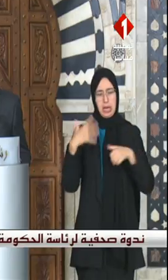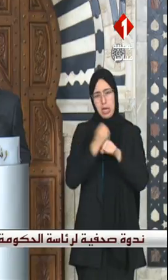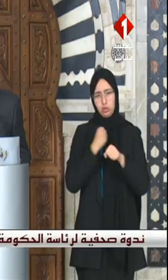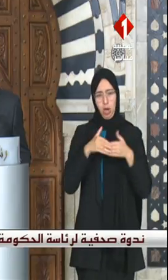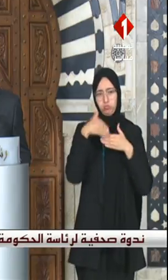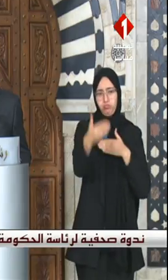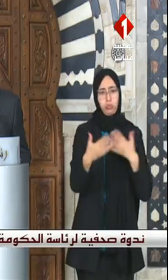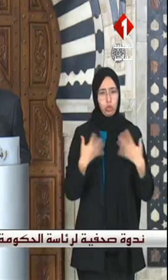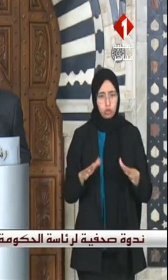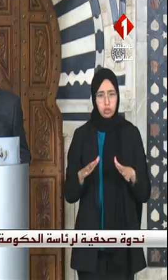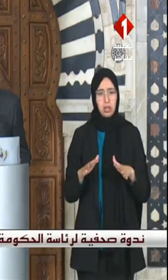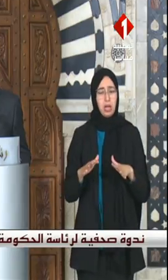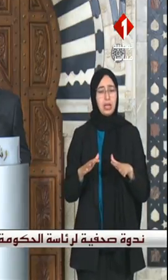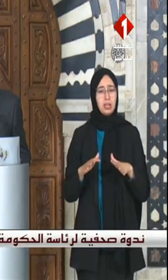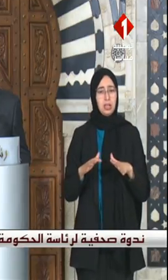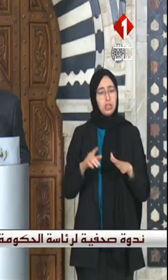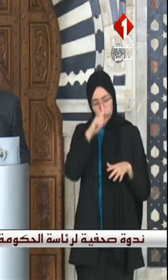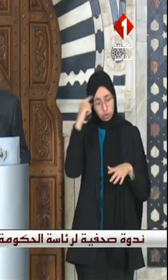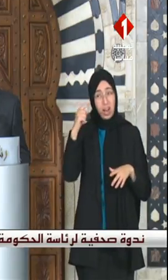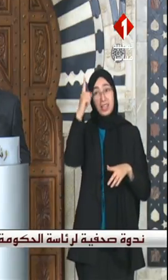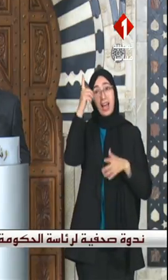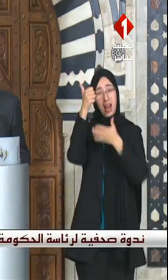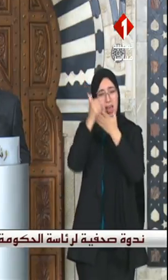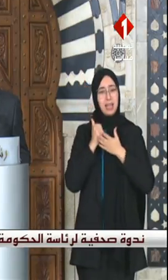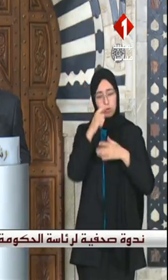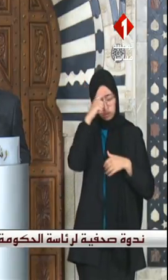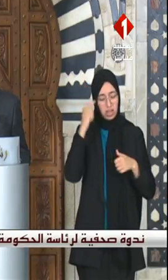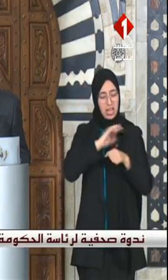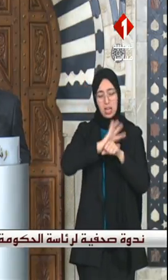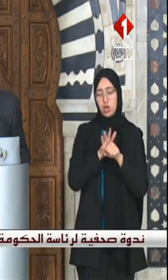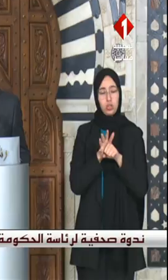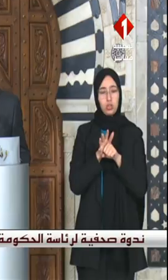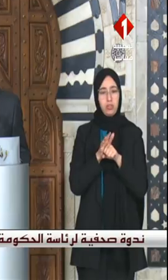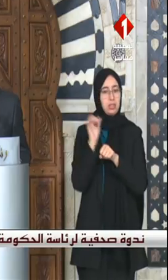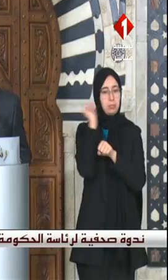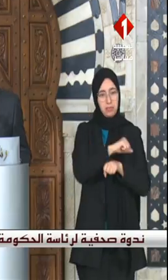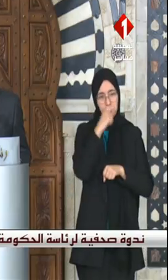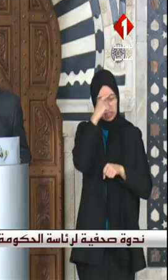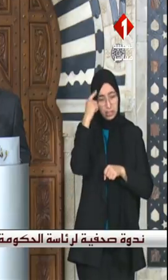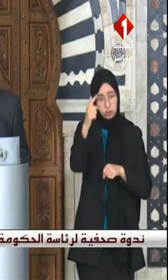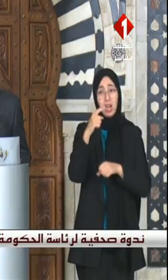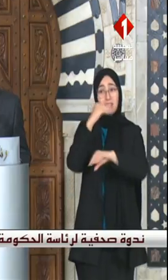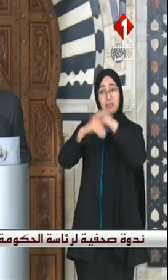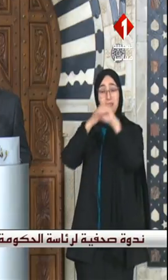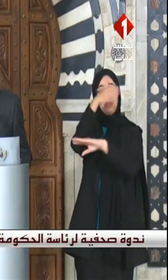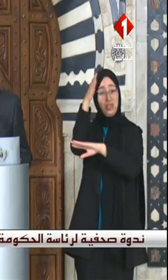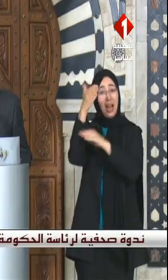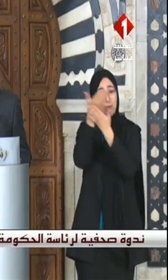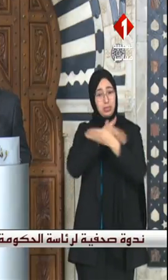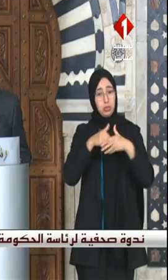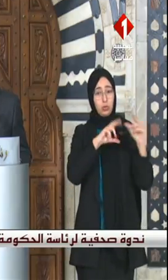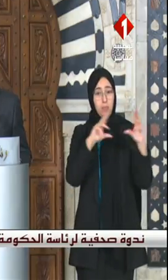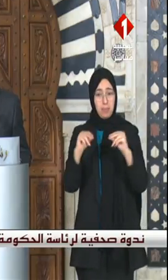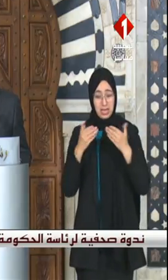الأضرار الممكنة، وإحنا على الخط الصحيح بإذن الله وباش نتجاوزوا الصعوبات اللي ممكن تمر بها الدول الأخرى. إحنا لحد الآن